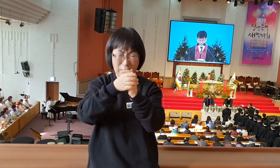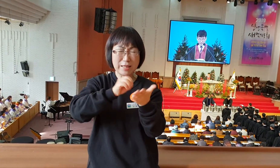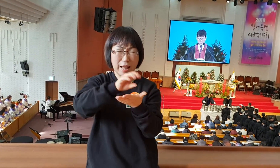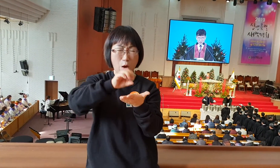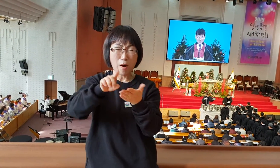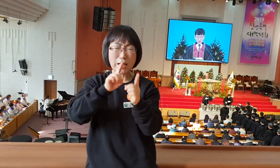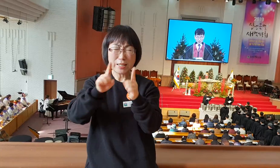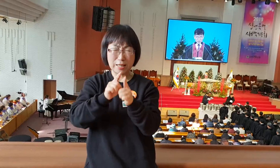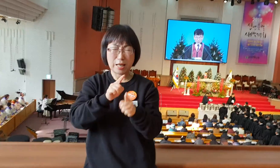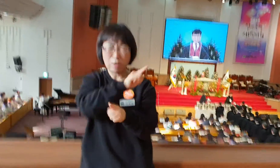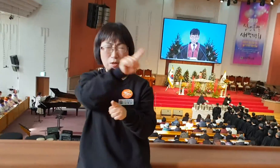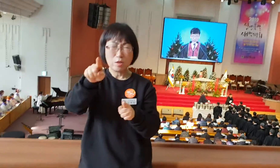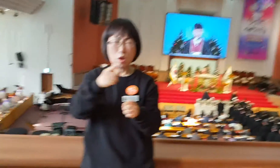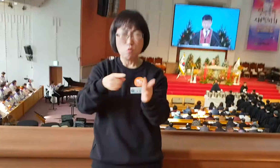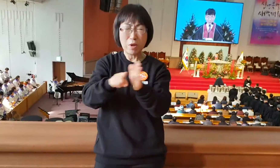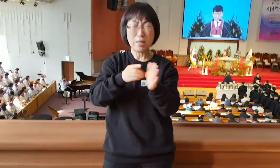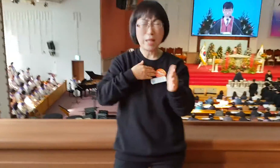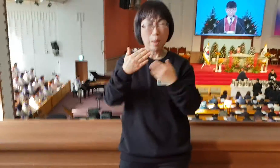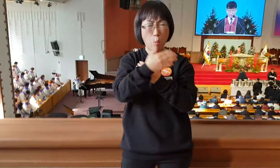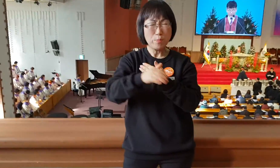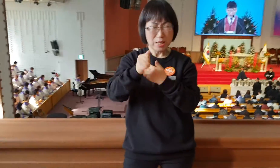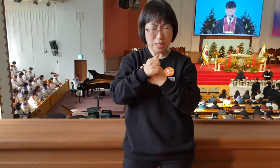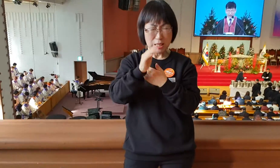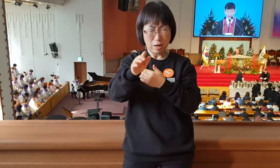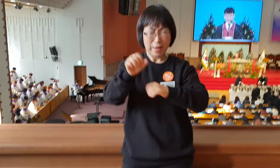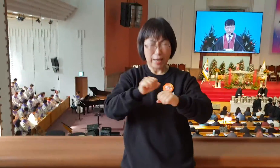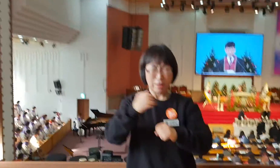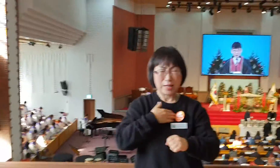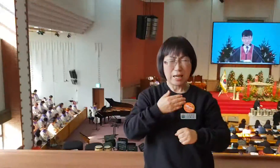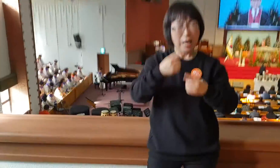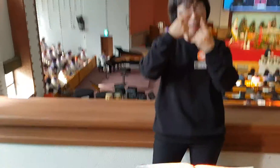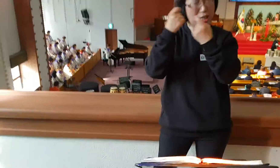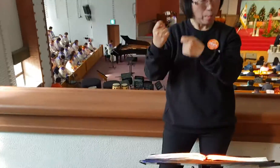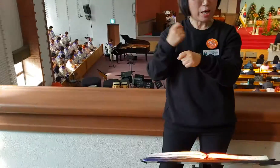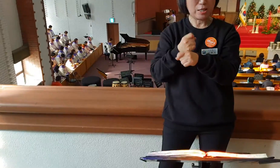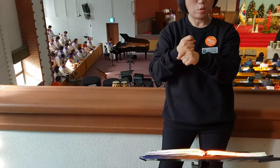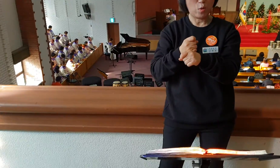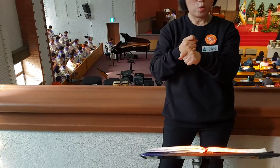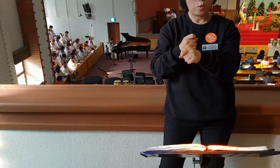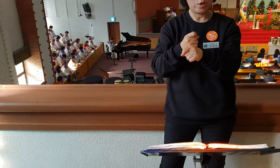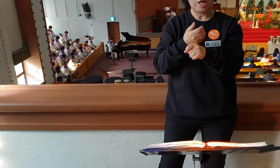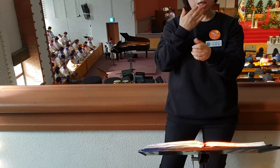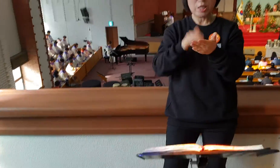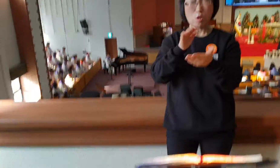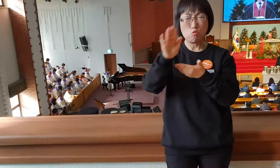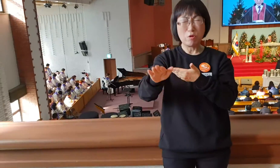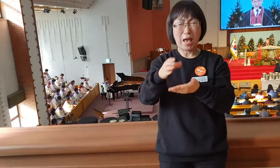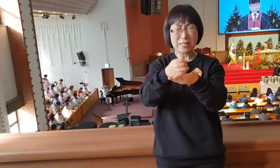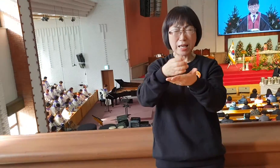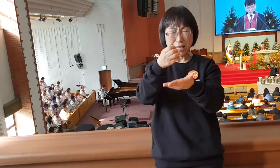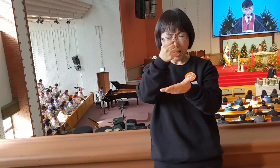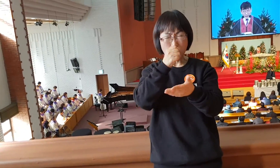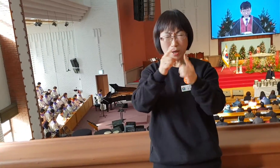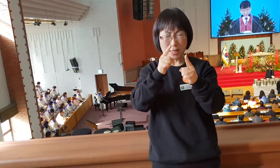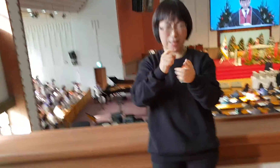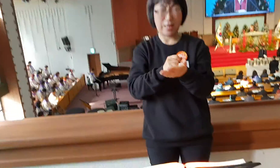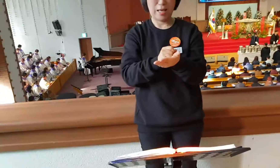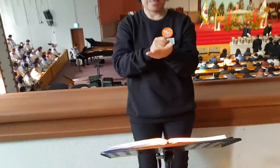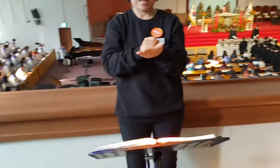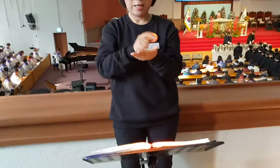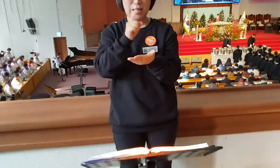바라사대 이것은 너희를 위하는 내 몸이니 이것을 향하여 나를 기념하라 하시고 식후의 또한 이와 같이 잔을 가지시고